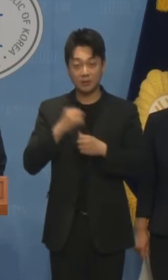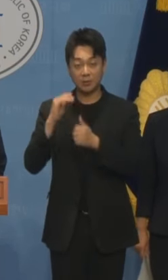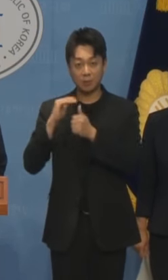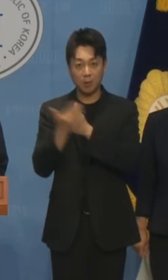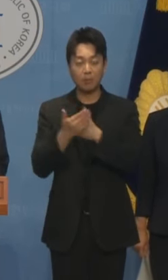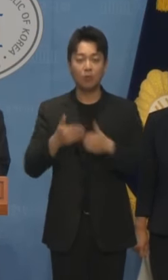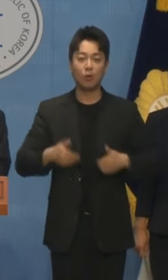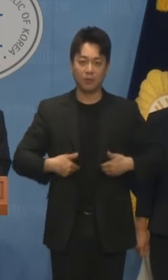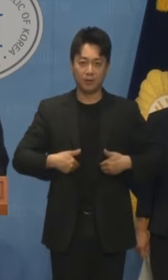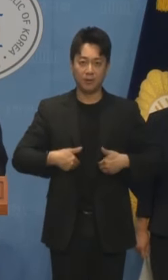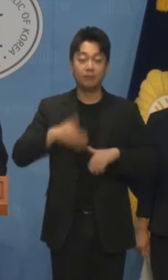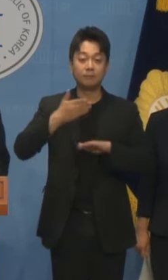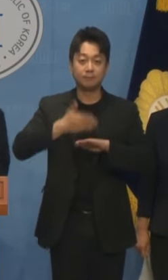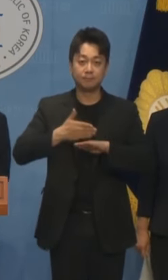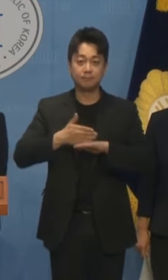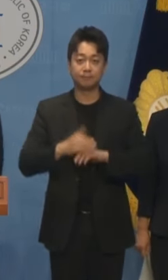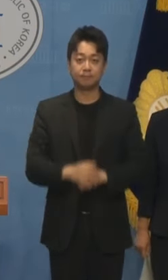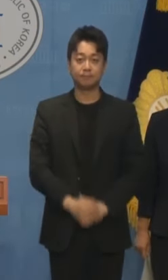예